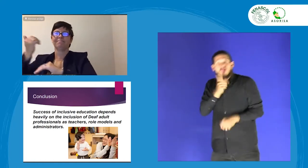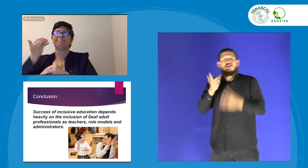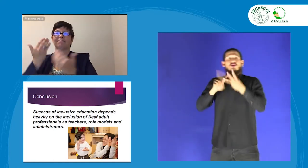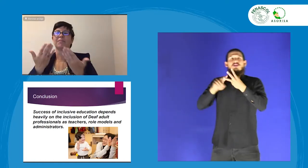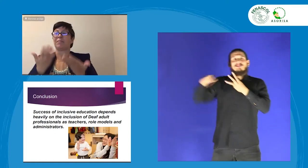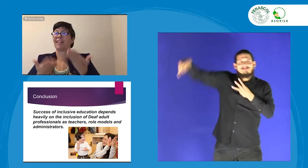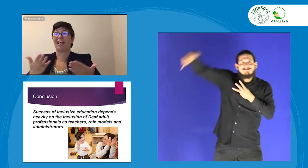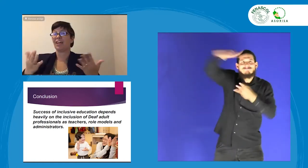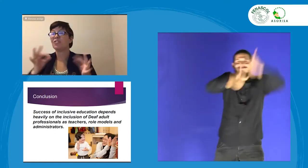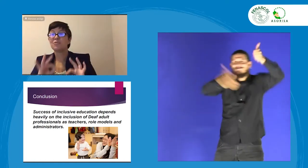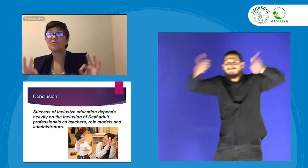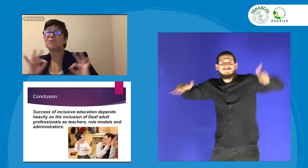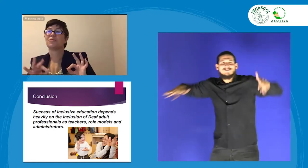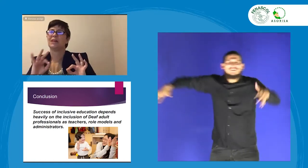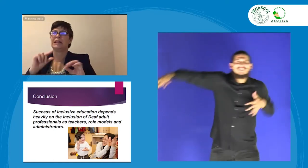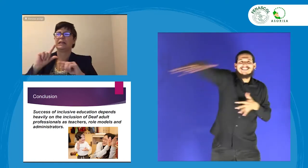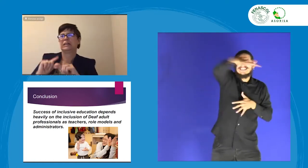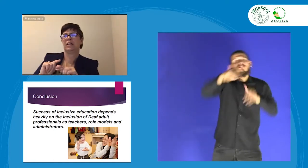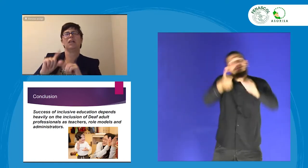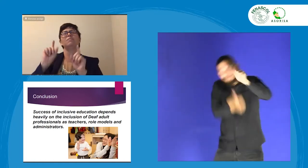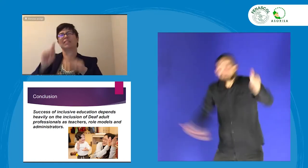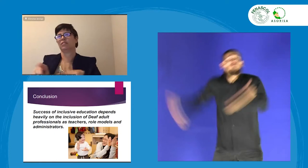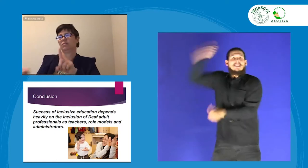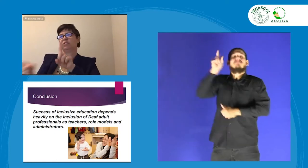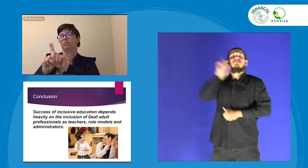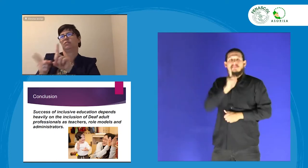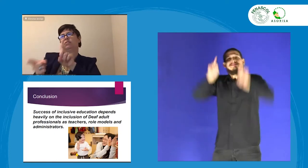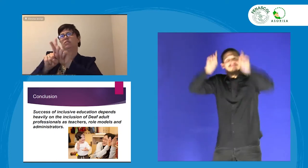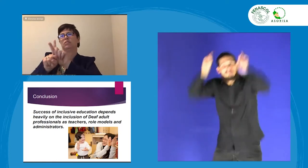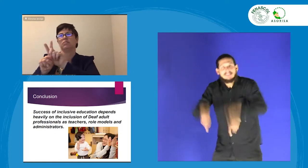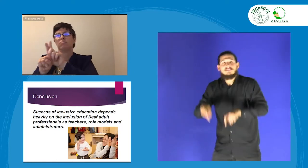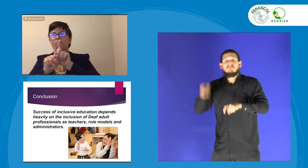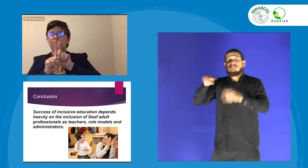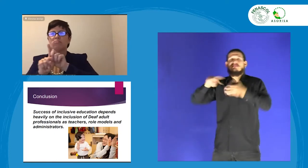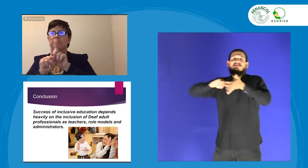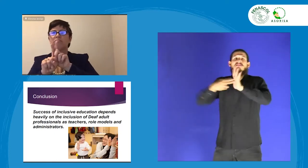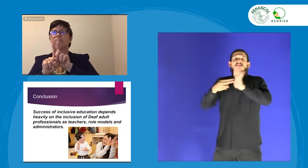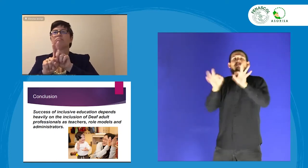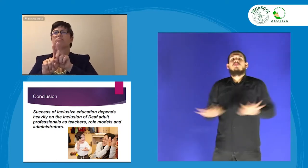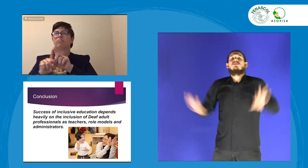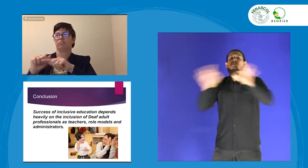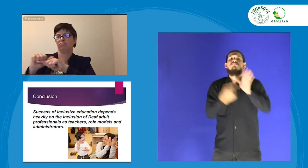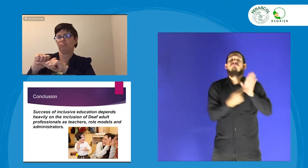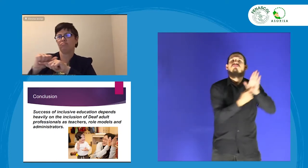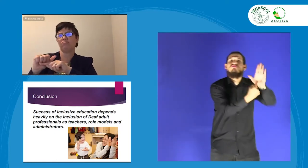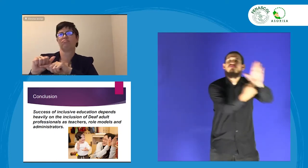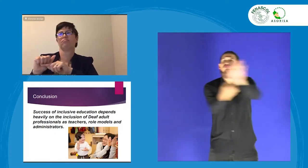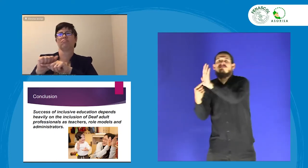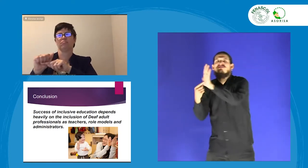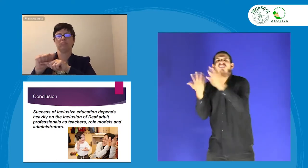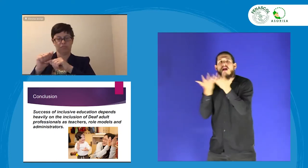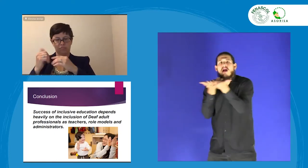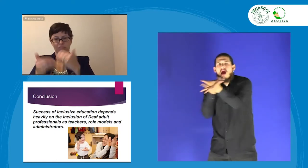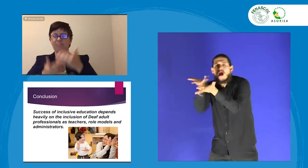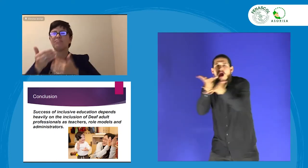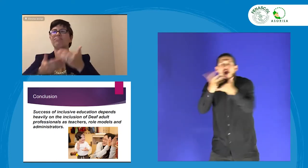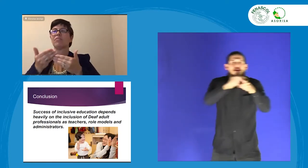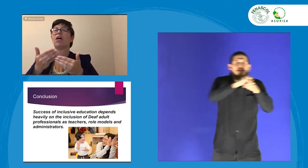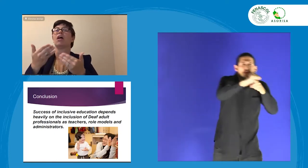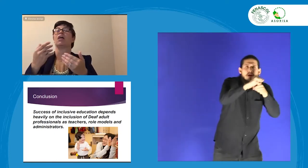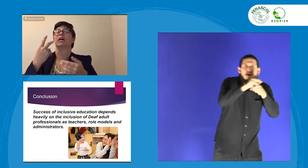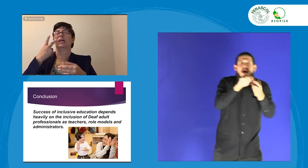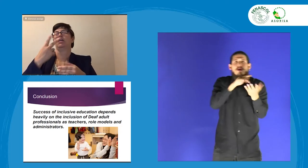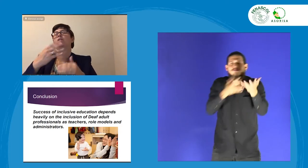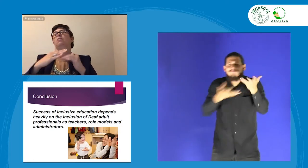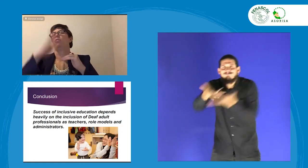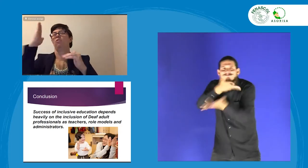encontrar adultos sordos en ese entorno. Claramente, si no los va a tener, obviamente va a ser muy difícil ese desarrollo de la identidad y